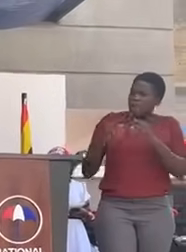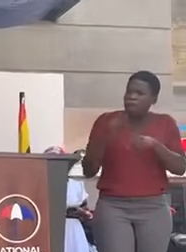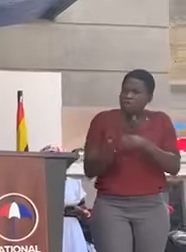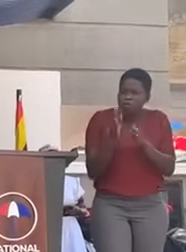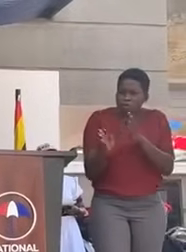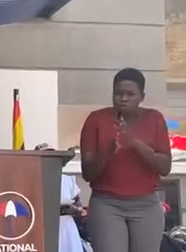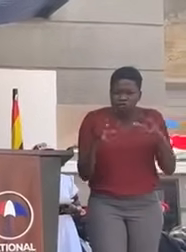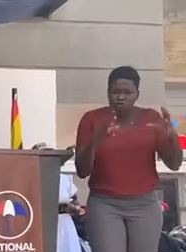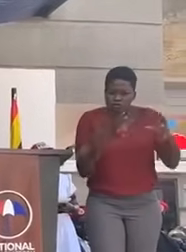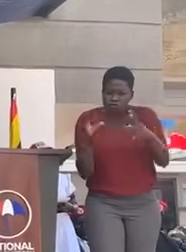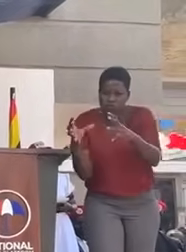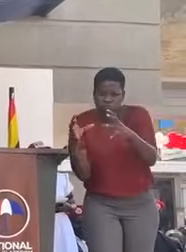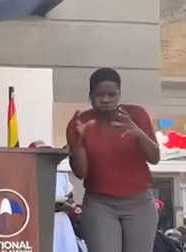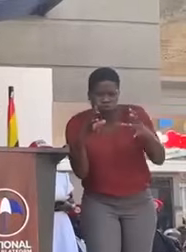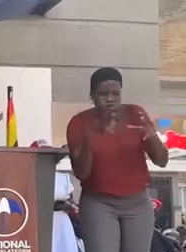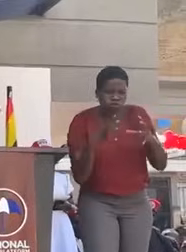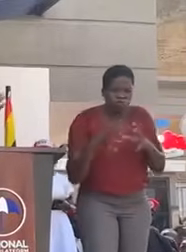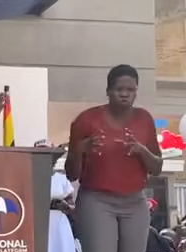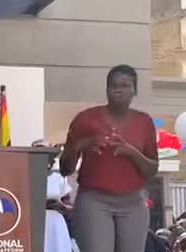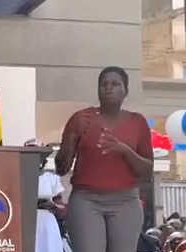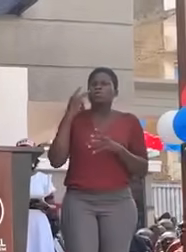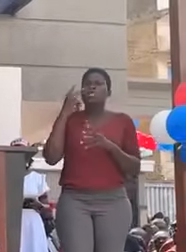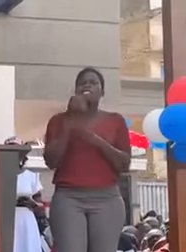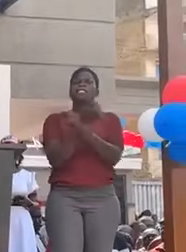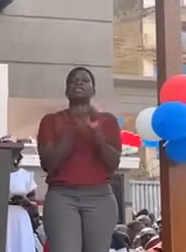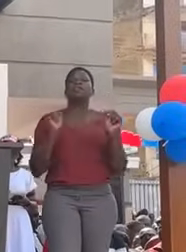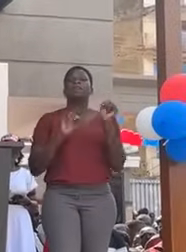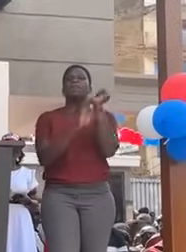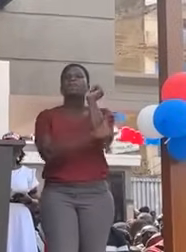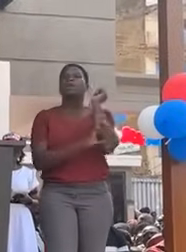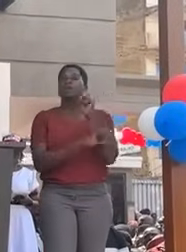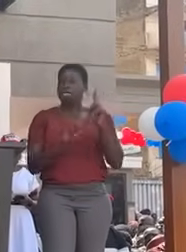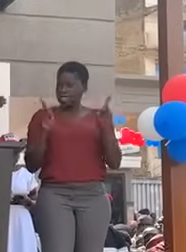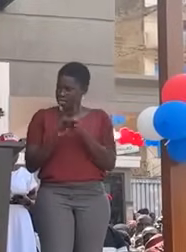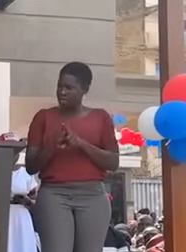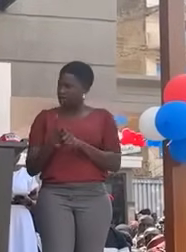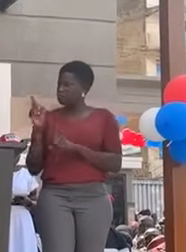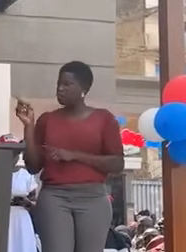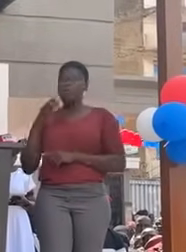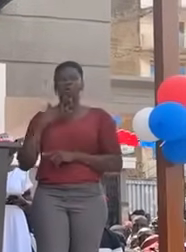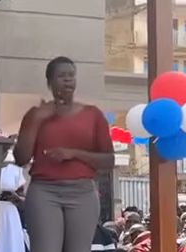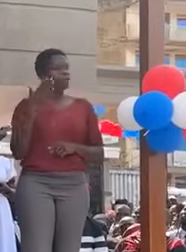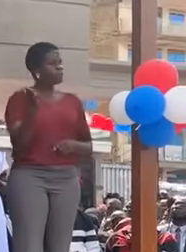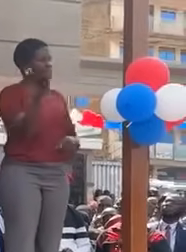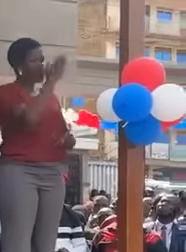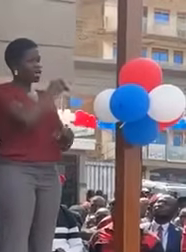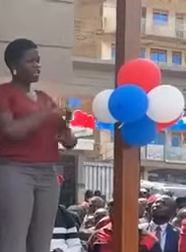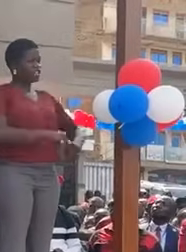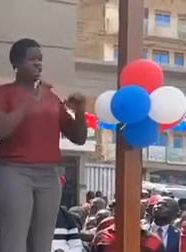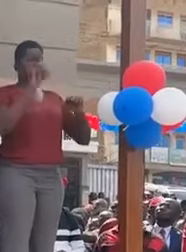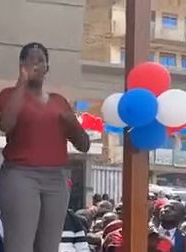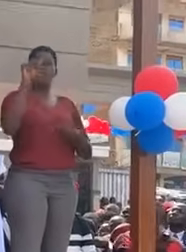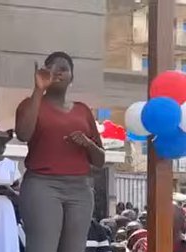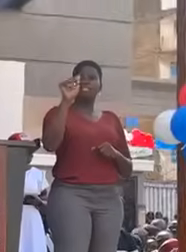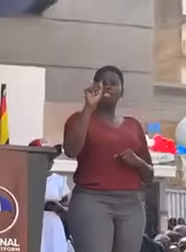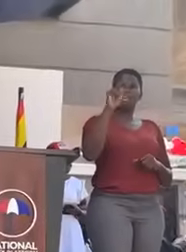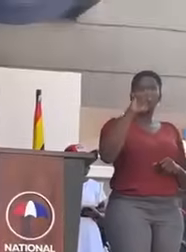ki bizimbibwa era ngenze ndi mumativu nti chairman Nyanzi ne ttiimu